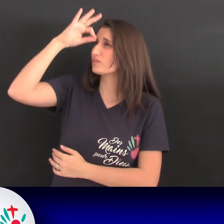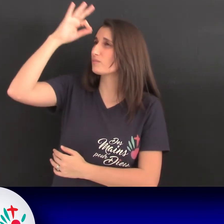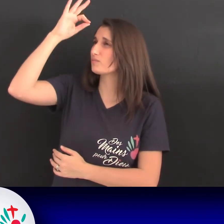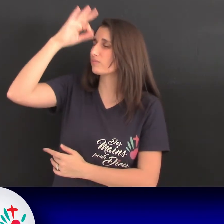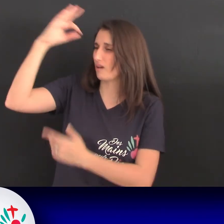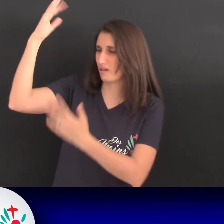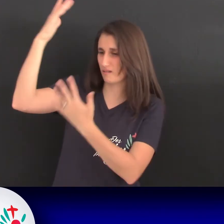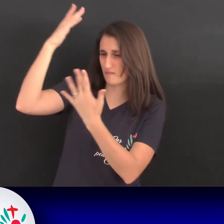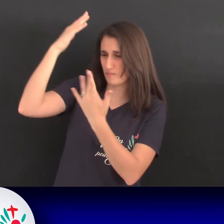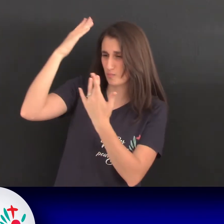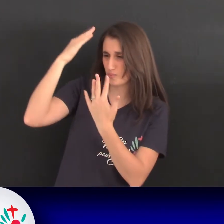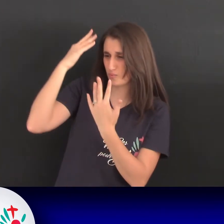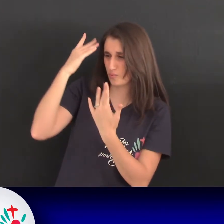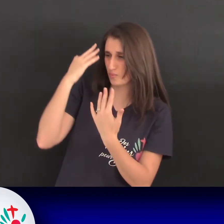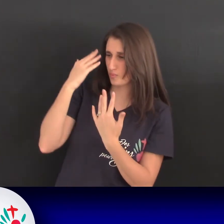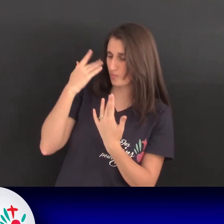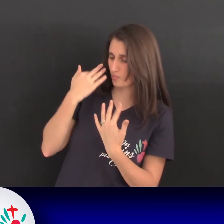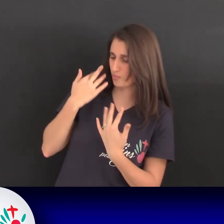descends sur moi.